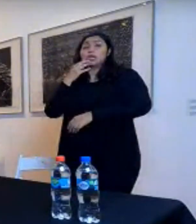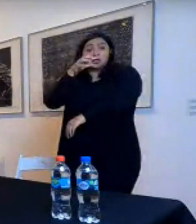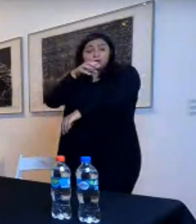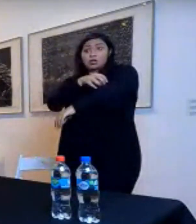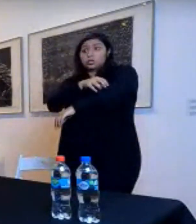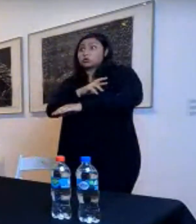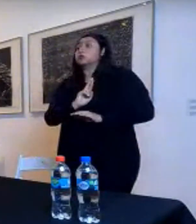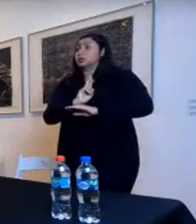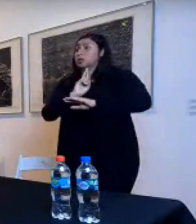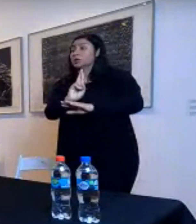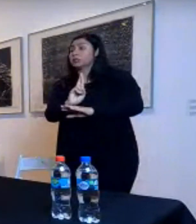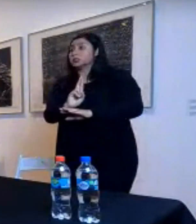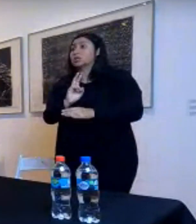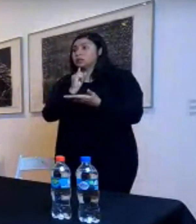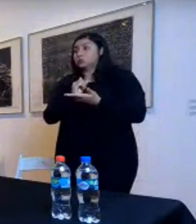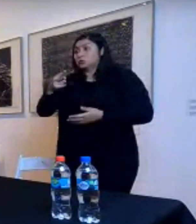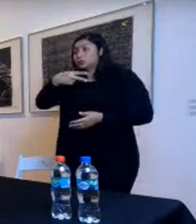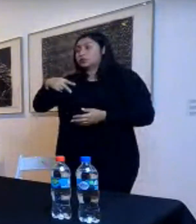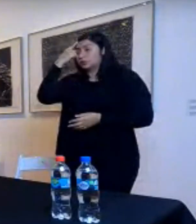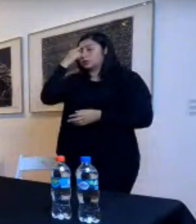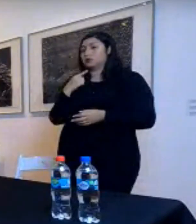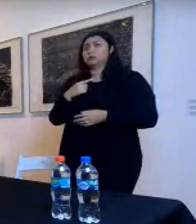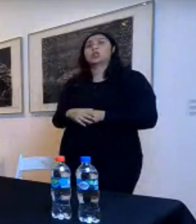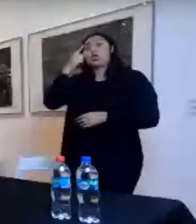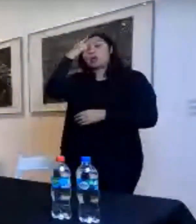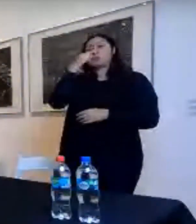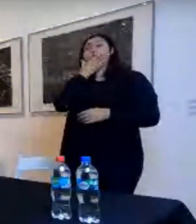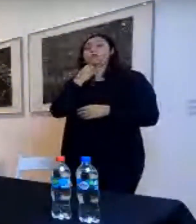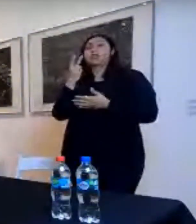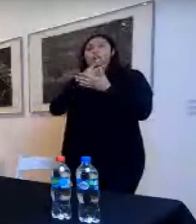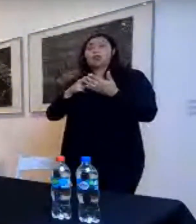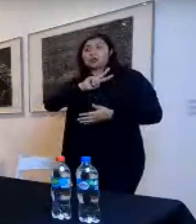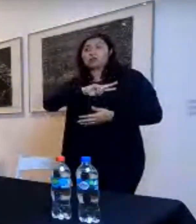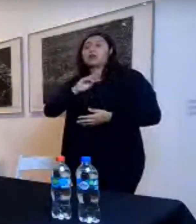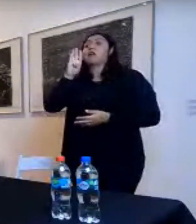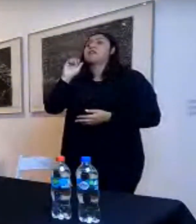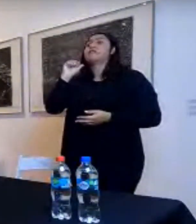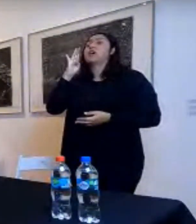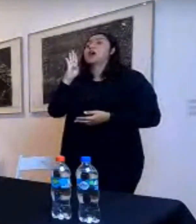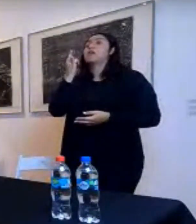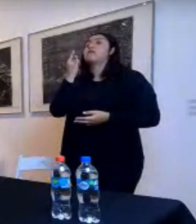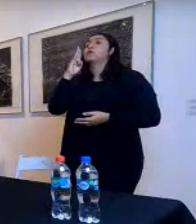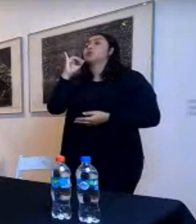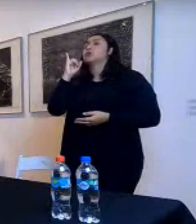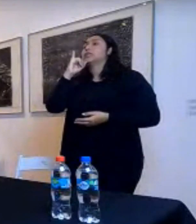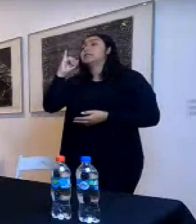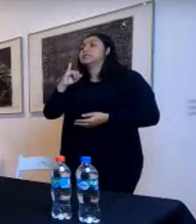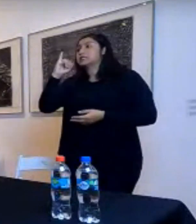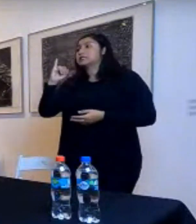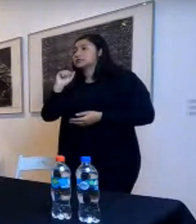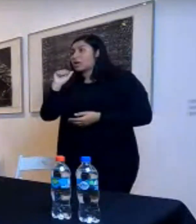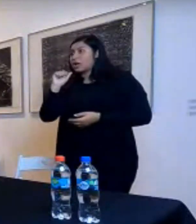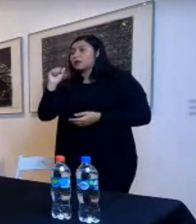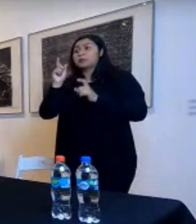nuestra institución, a nuestro museo. Bueno, sucintamente, el Museo Bellas Artes de Valparaíso, el Museo Baboriza, para los que no tienen el honor y placer de